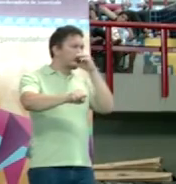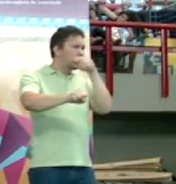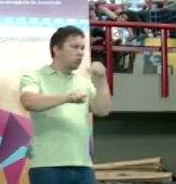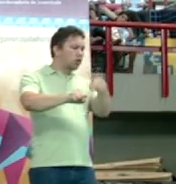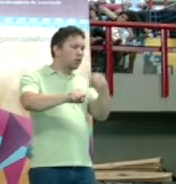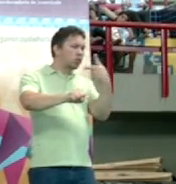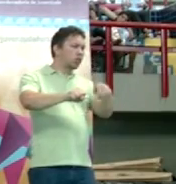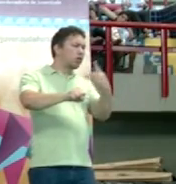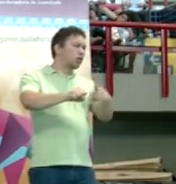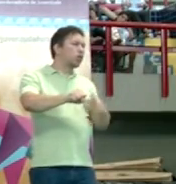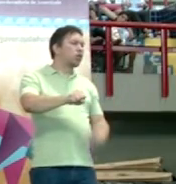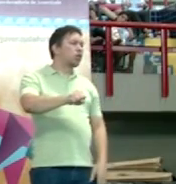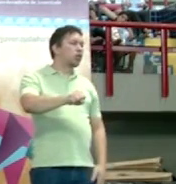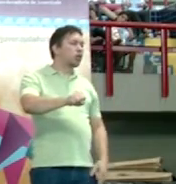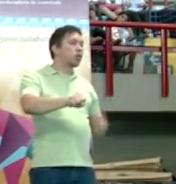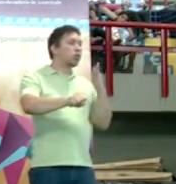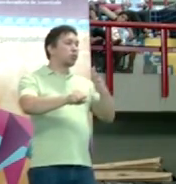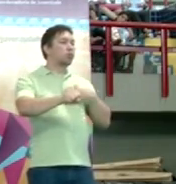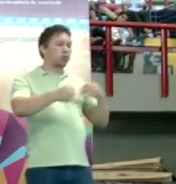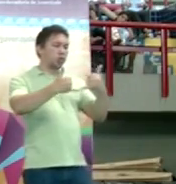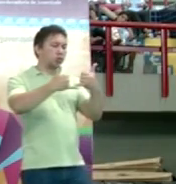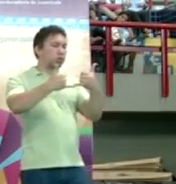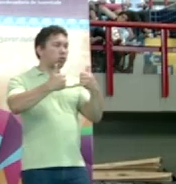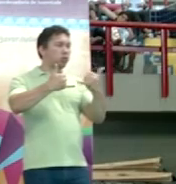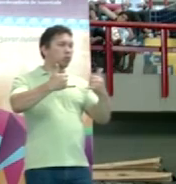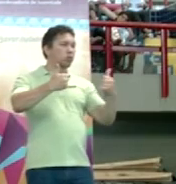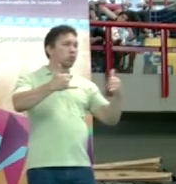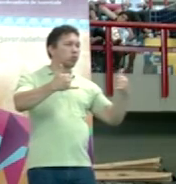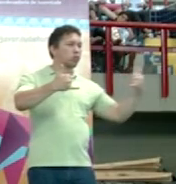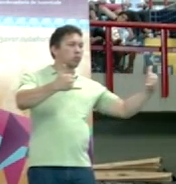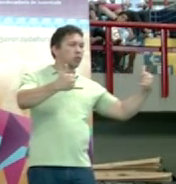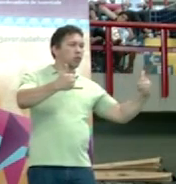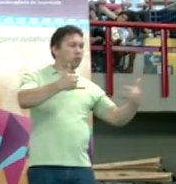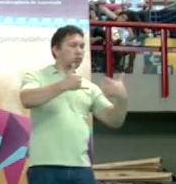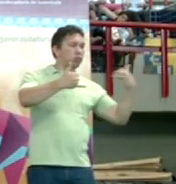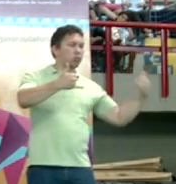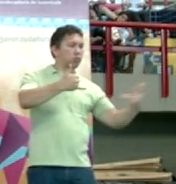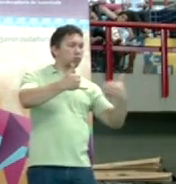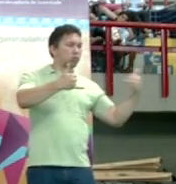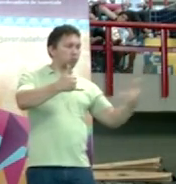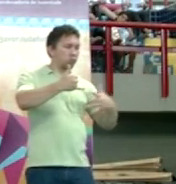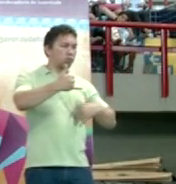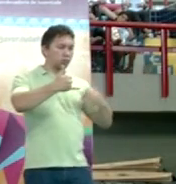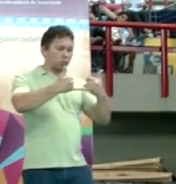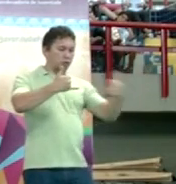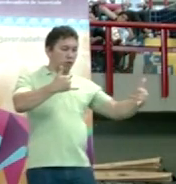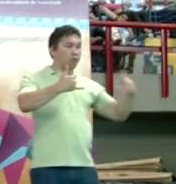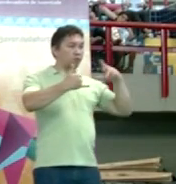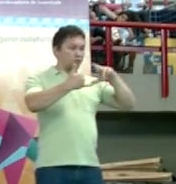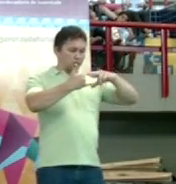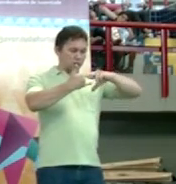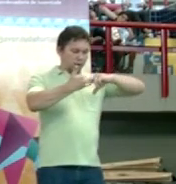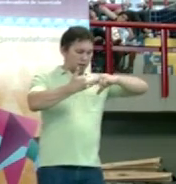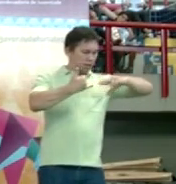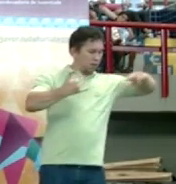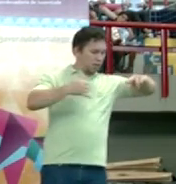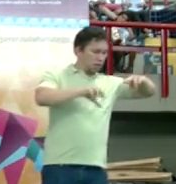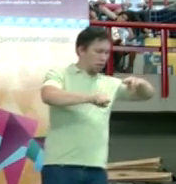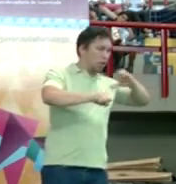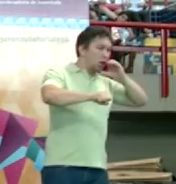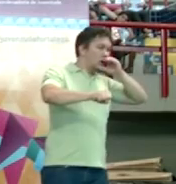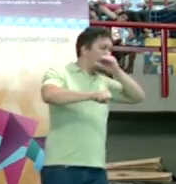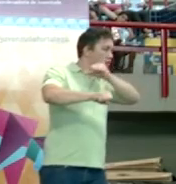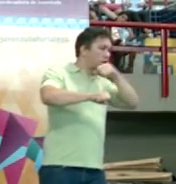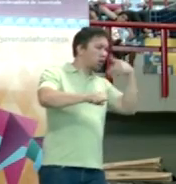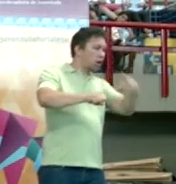quente? Corrente elétrica passando pelo fio, o fio é uma resistência, gera calor. Vocês